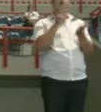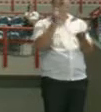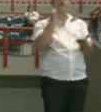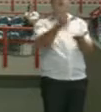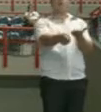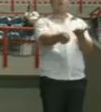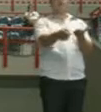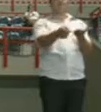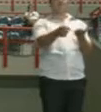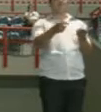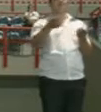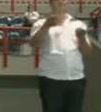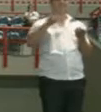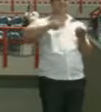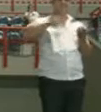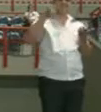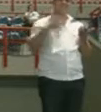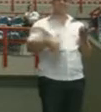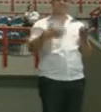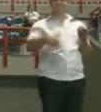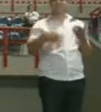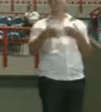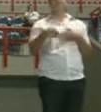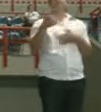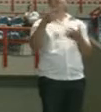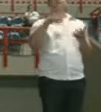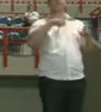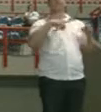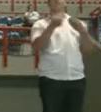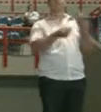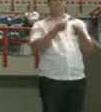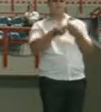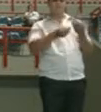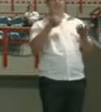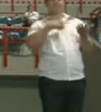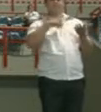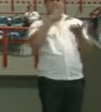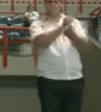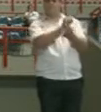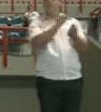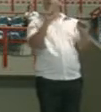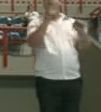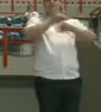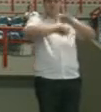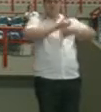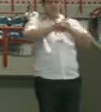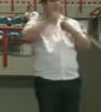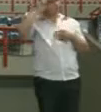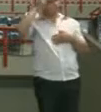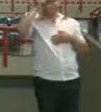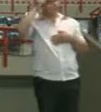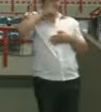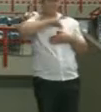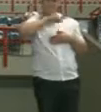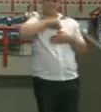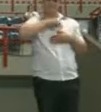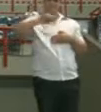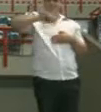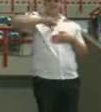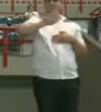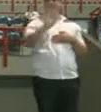um preço elevadíssimo. Eu afugento da possibilidade. O negro, porque o negro não recebe salário, já na condição